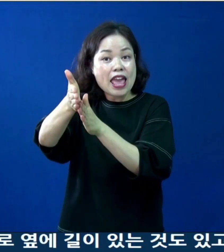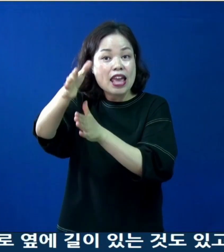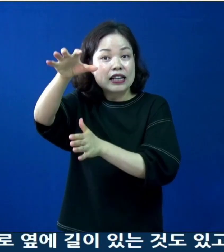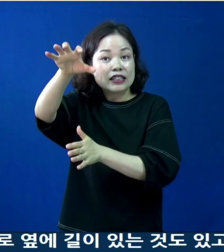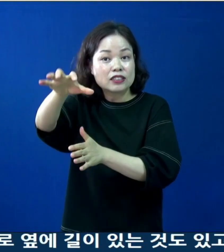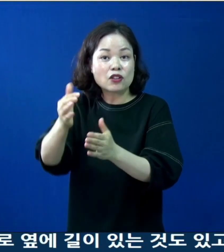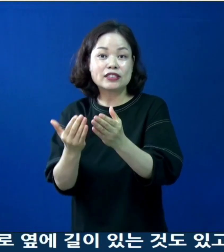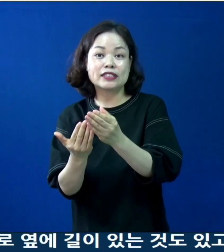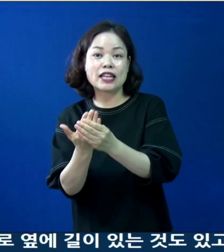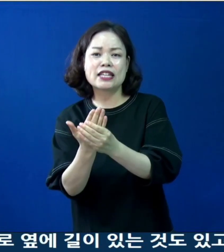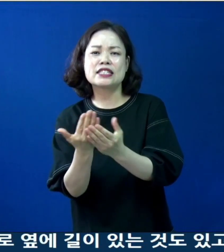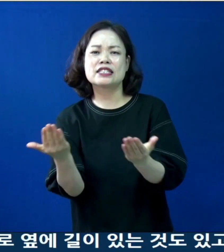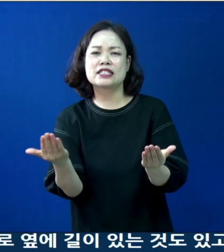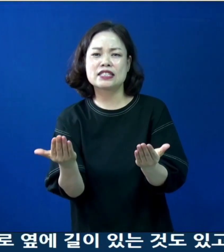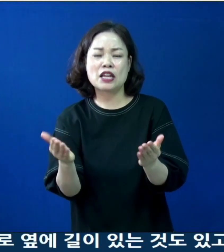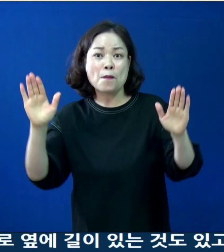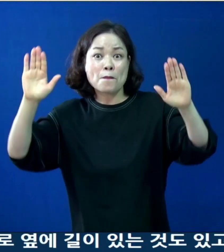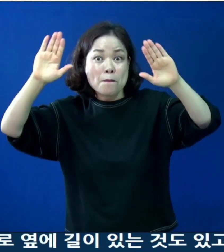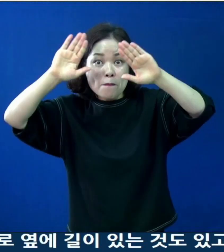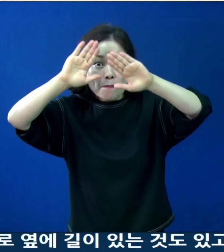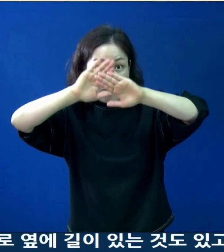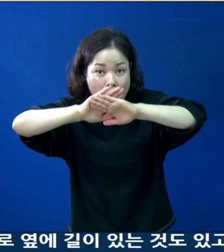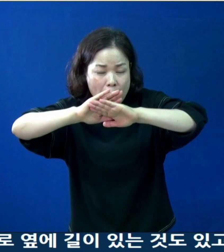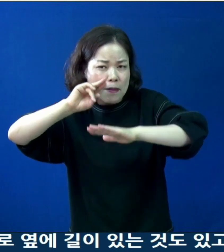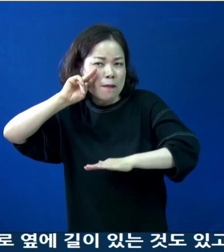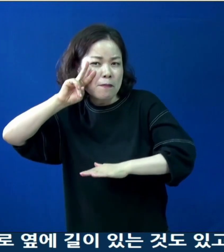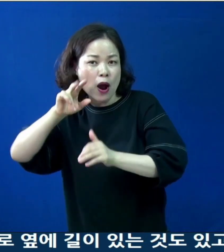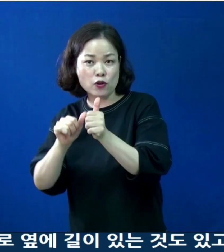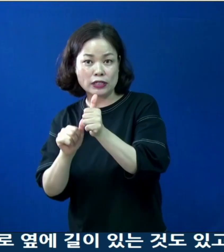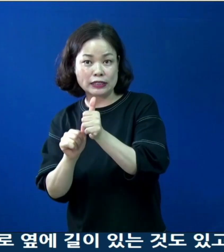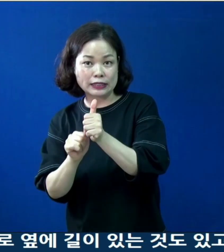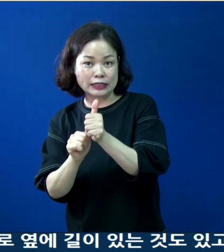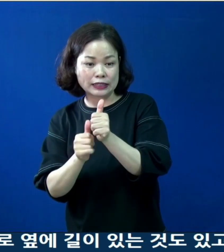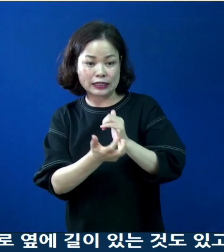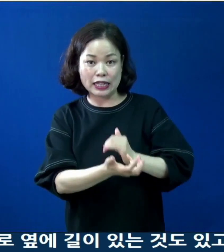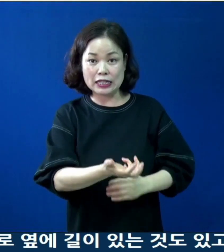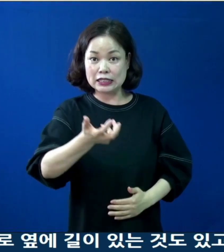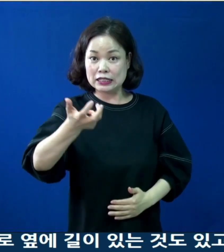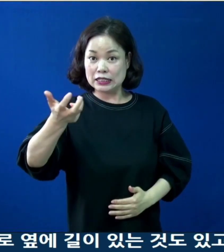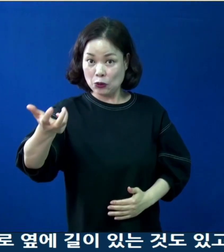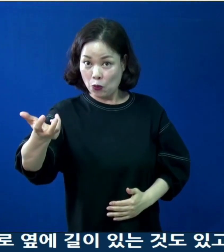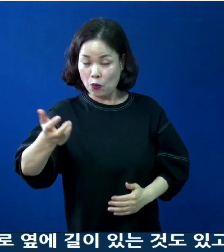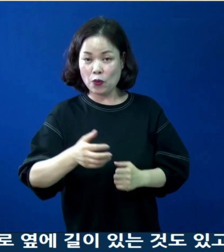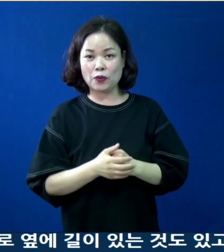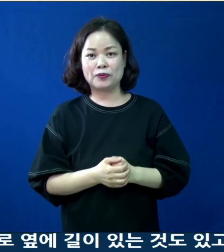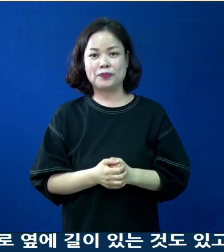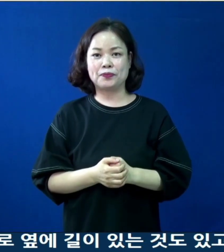돌아와 보면 밤에 바울과 실라가 베레아로 이동하게 되고